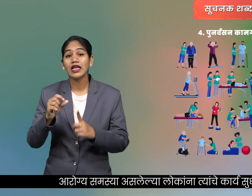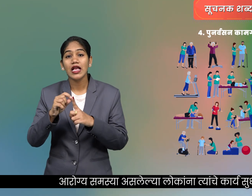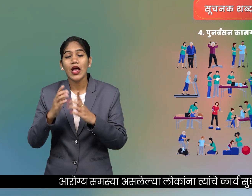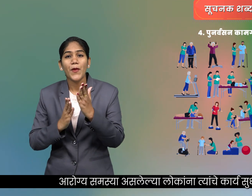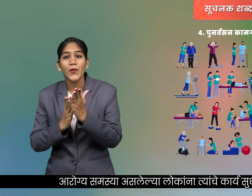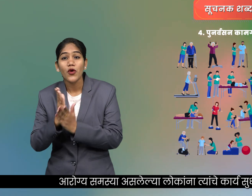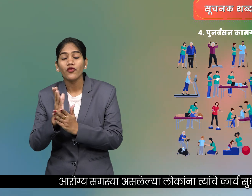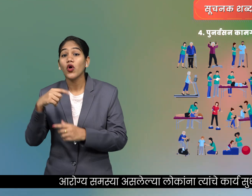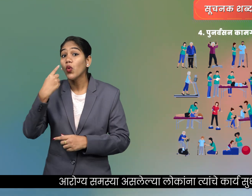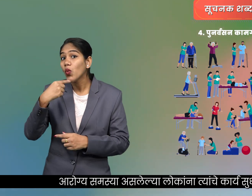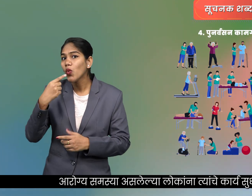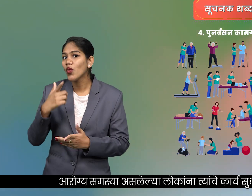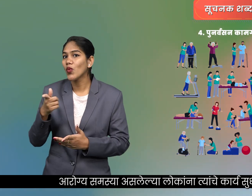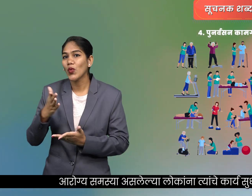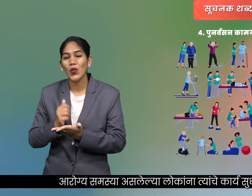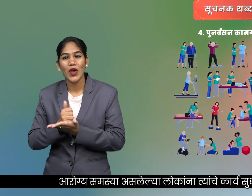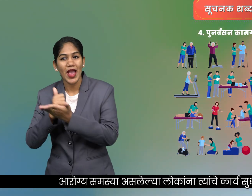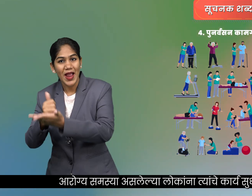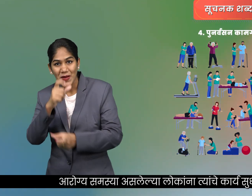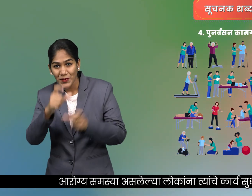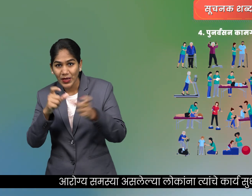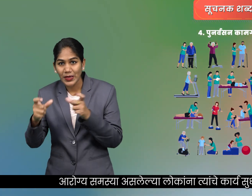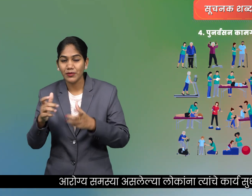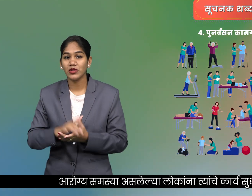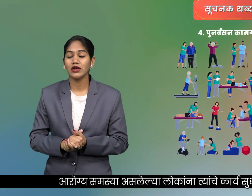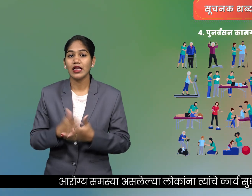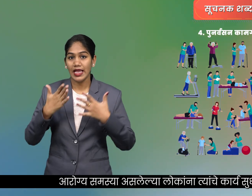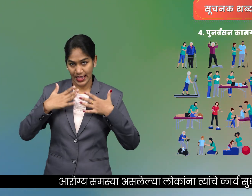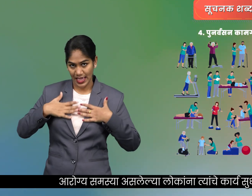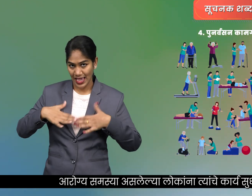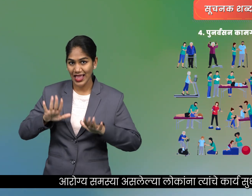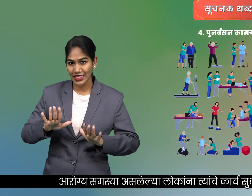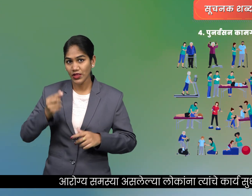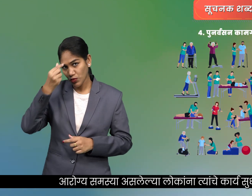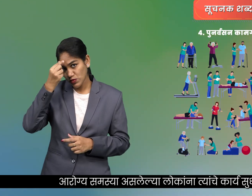आरोग्य समस्या असलेल्या लोकांना त्यांचे कार्य सुधारण्यास